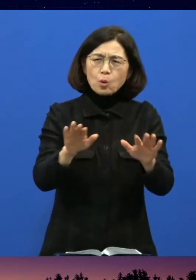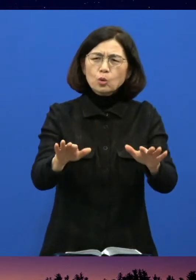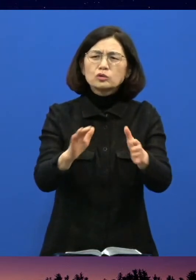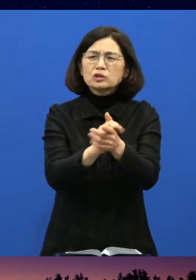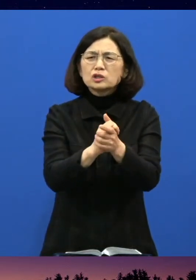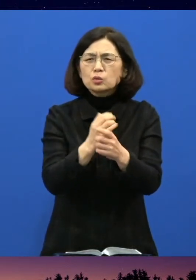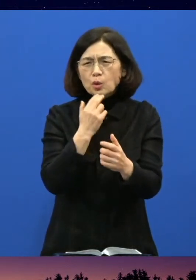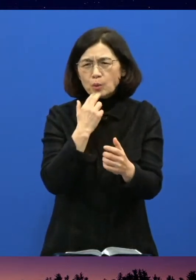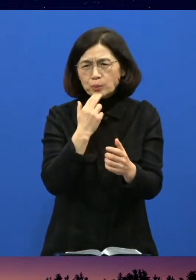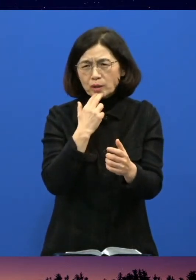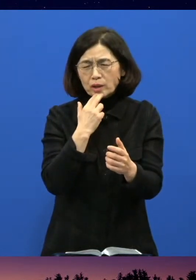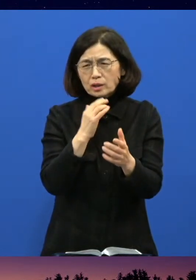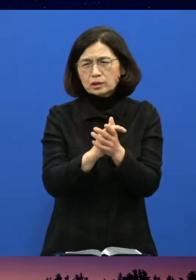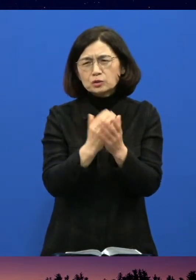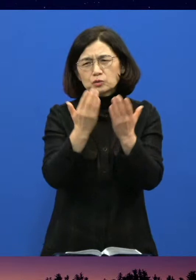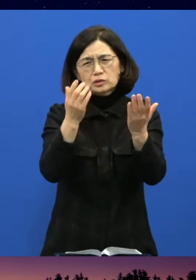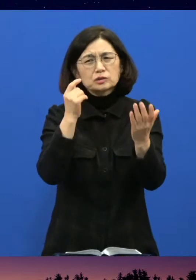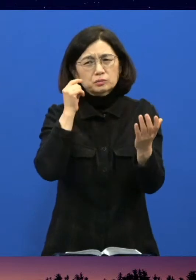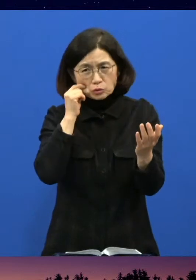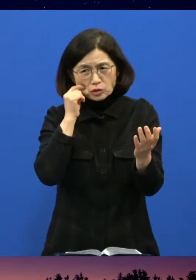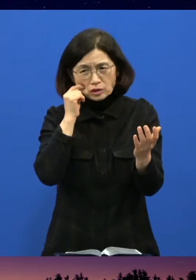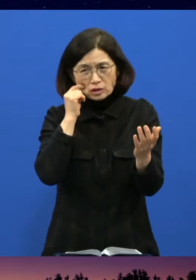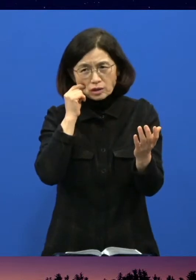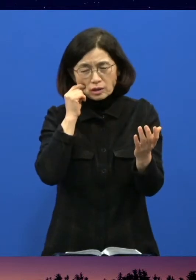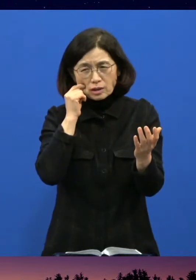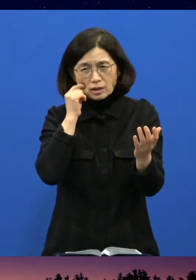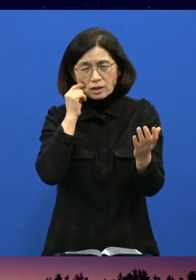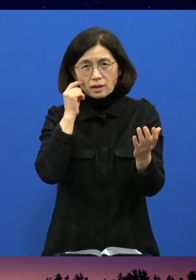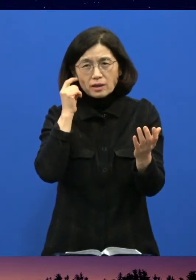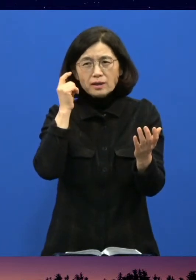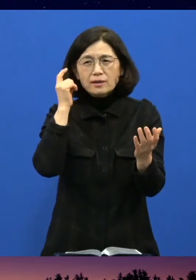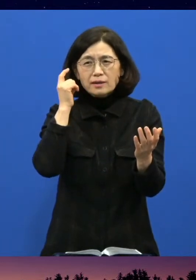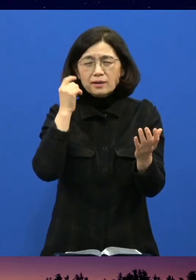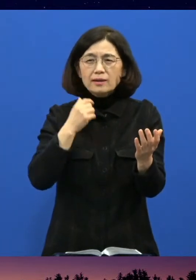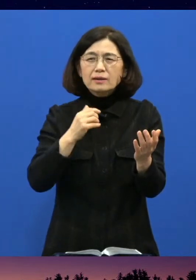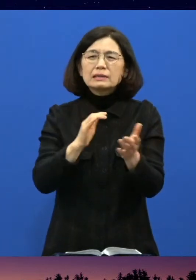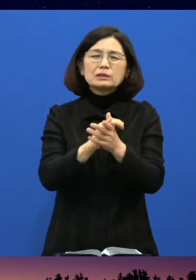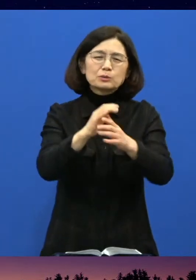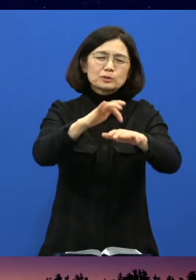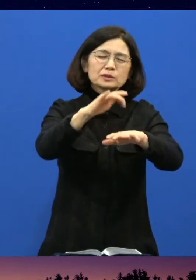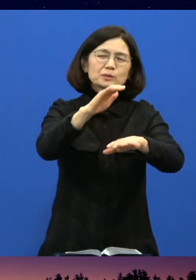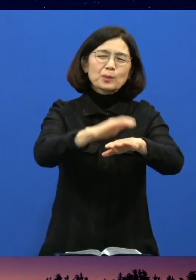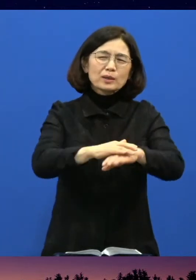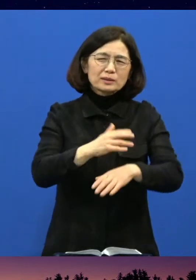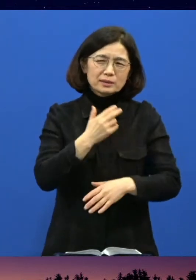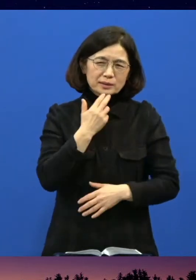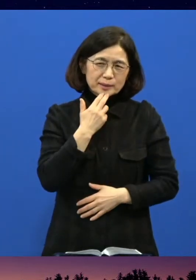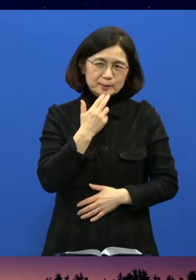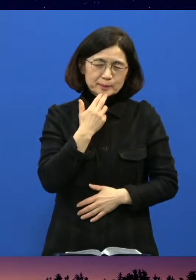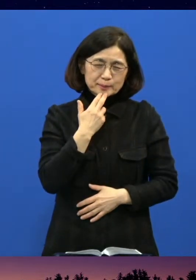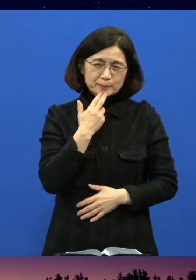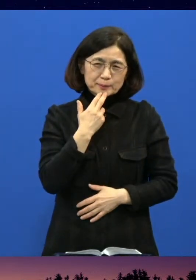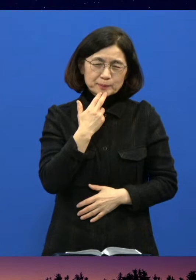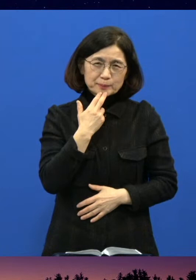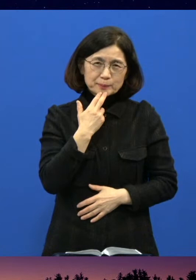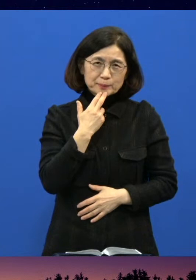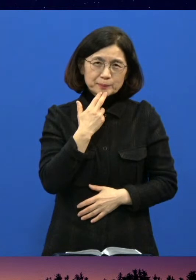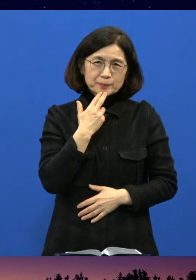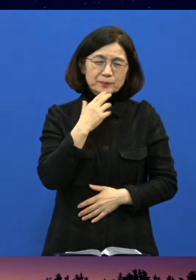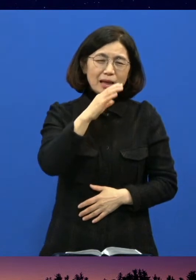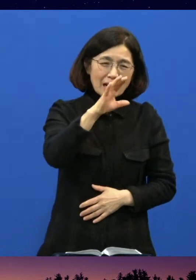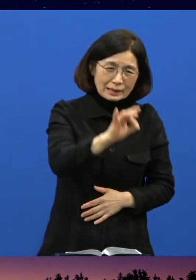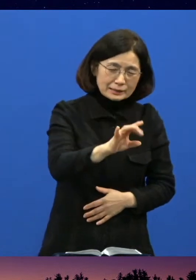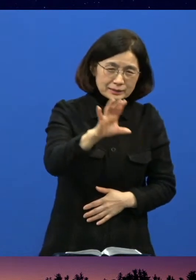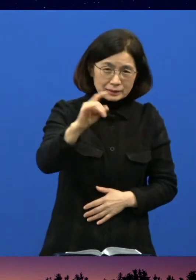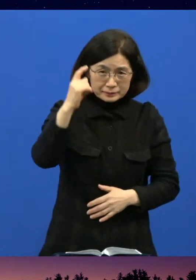기도가 내 몸에 안 붙어 있어. 기도가 내 일상이 안 돼 있어. 항상이 아니야. 가끔,